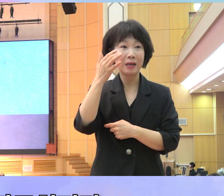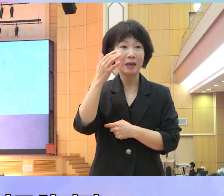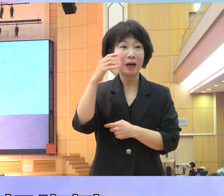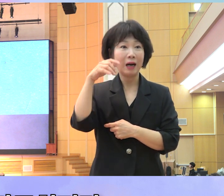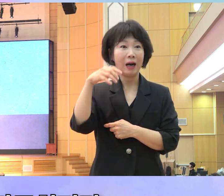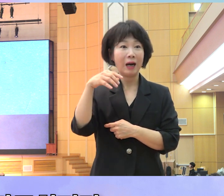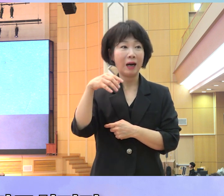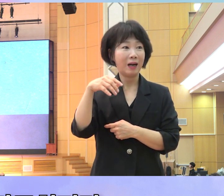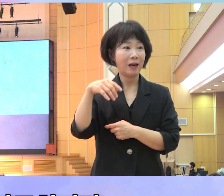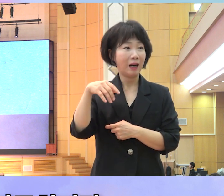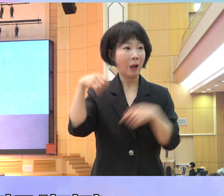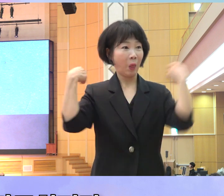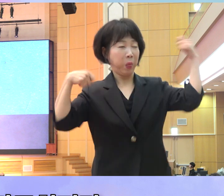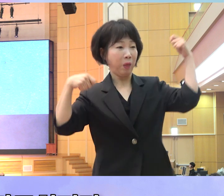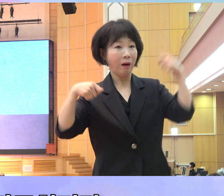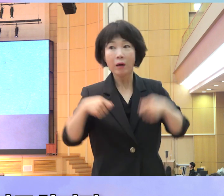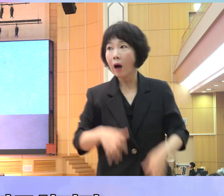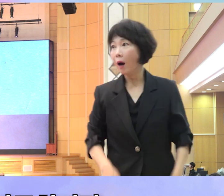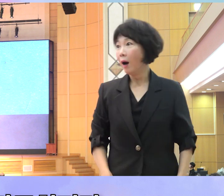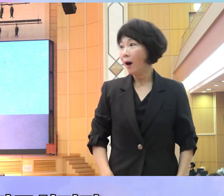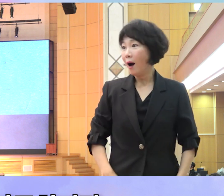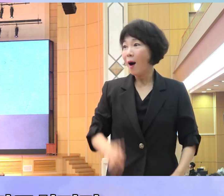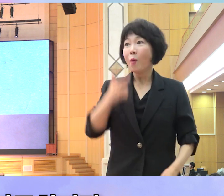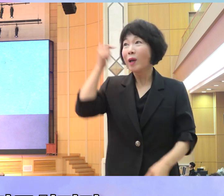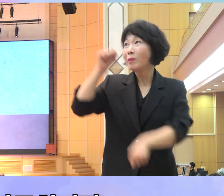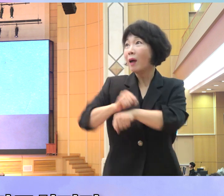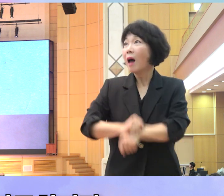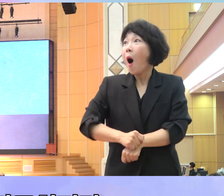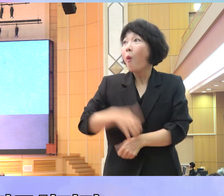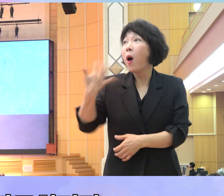흉내 어떻게 그렇게 흉내도 잘 내세요?